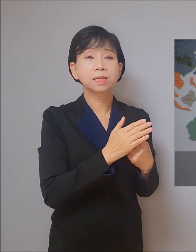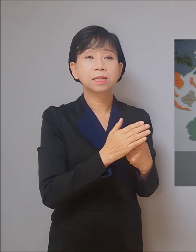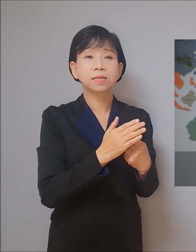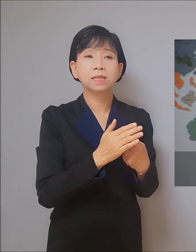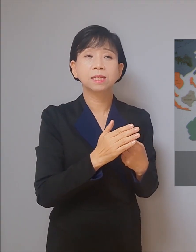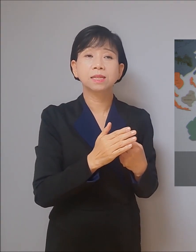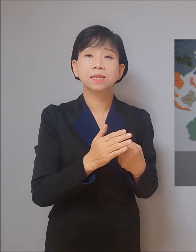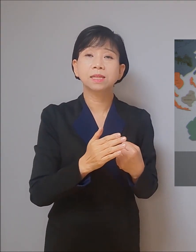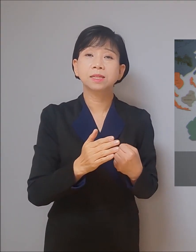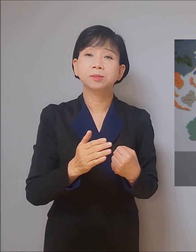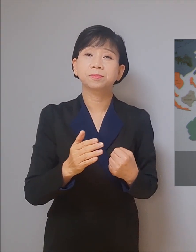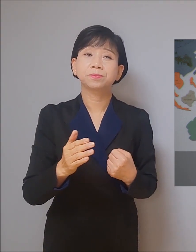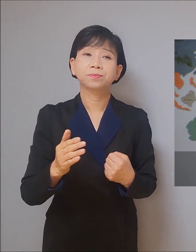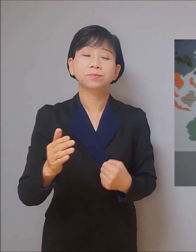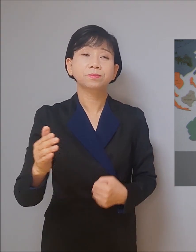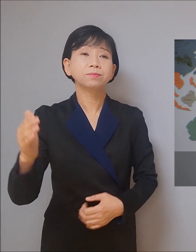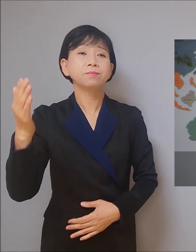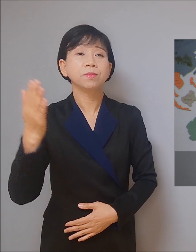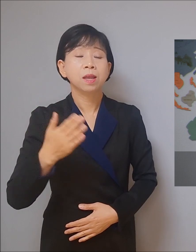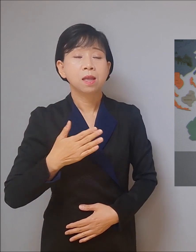묵상하오니